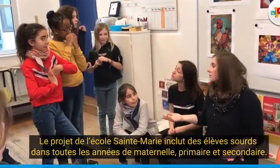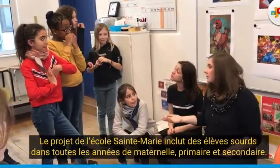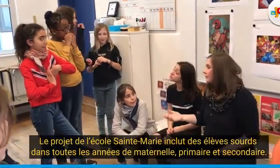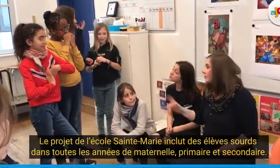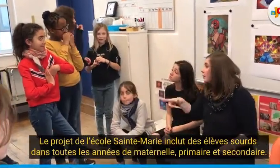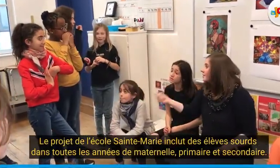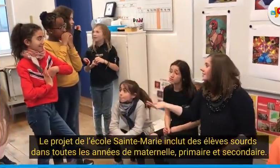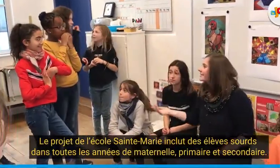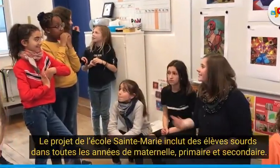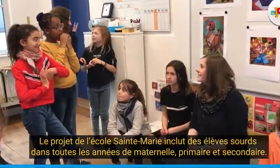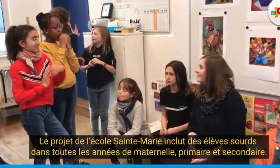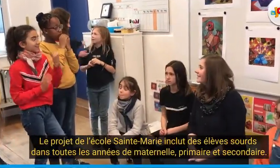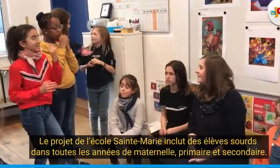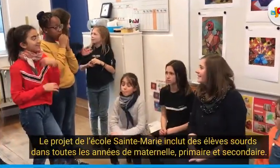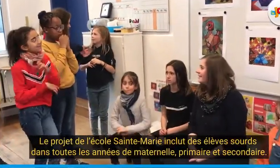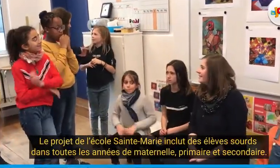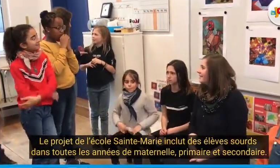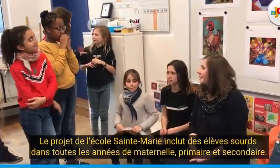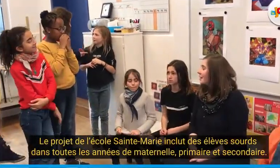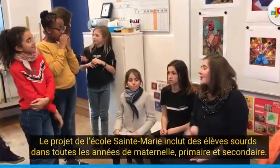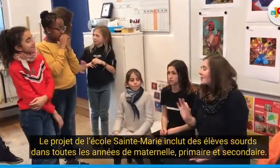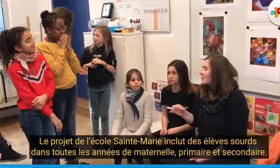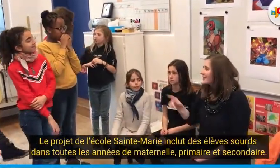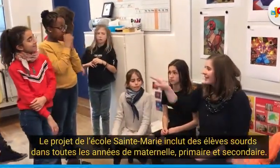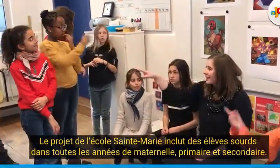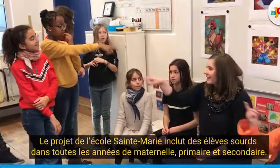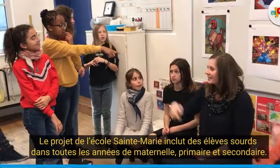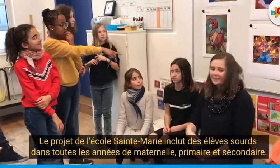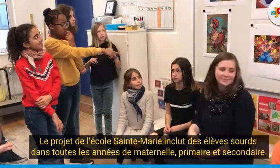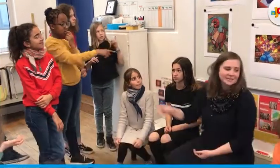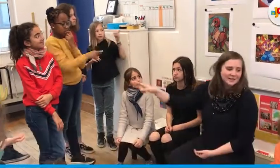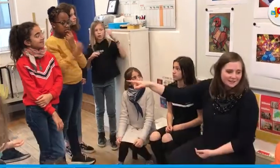oui. Evidemment. Où est-ce que j dit ? Dans celle-là.